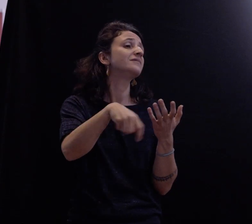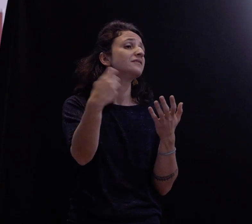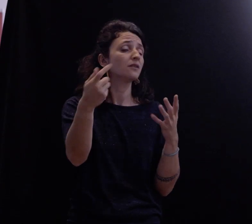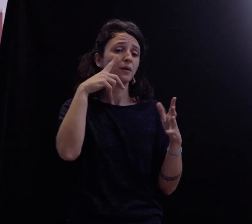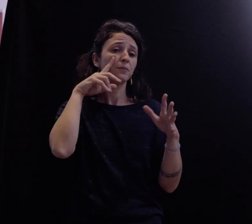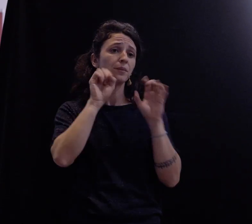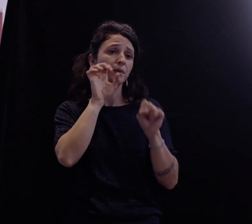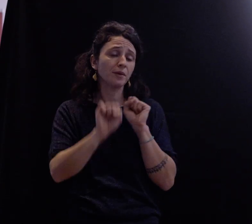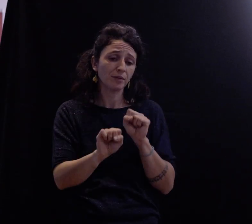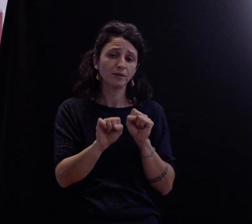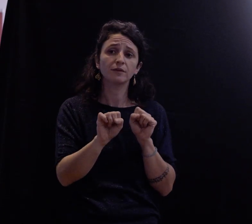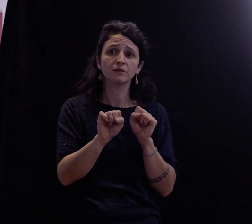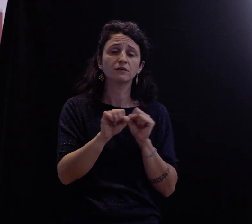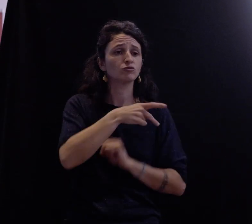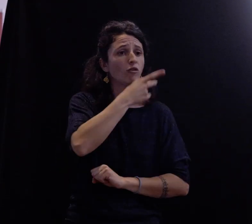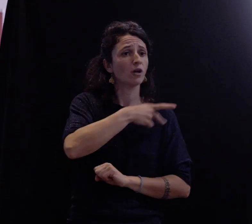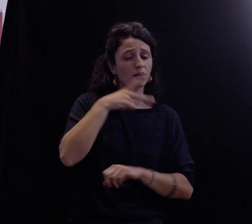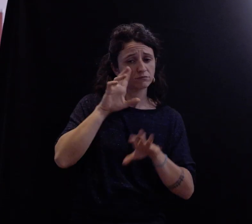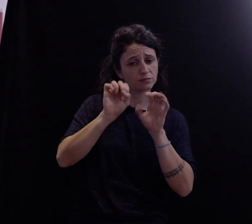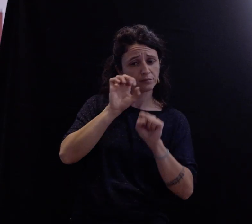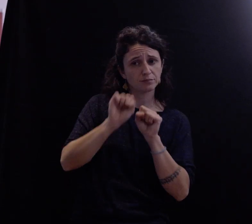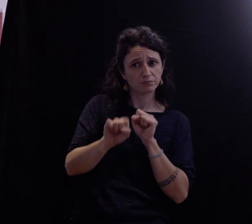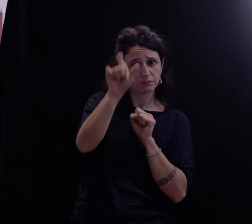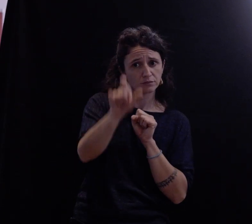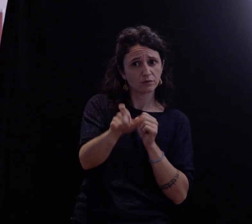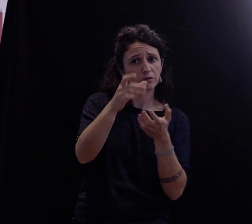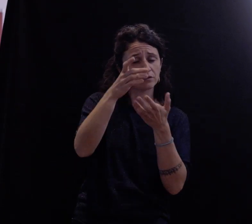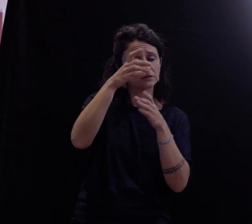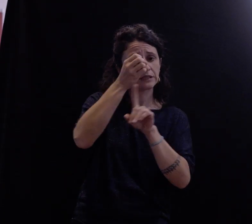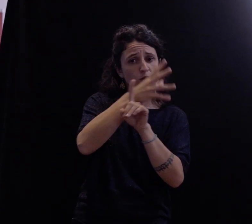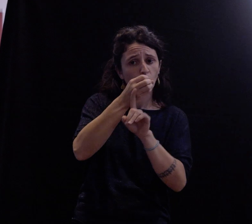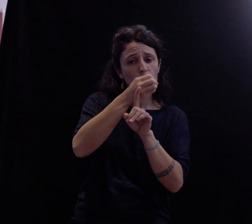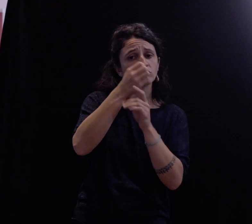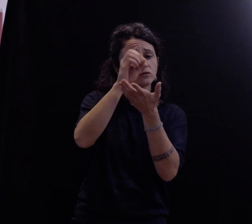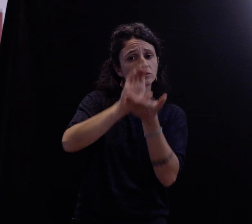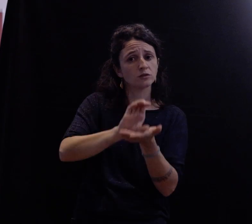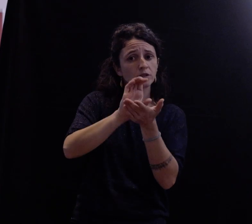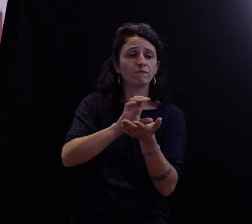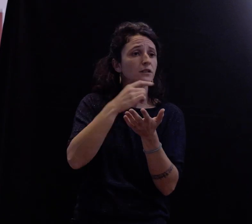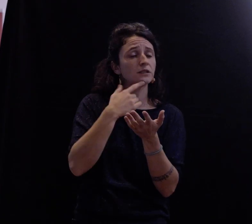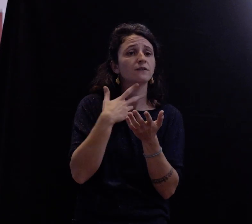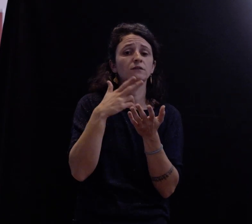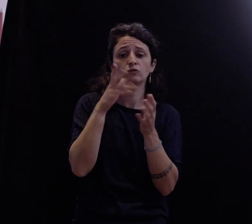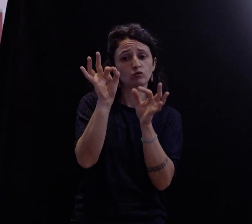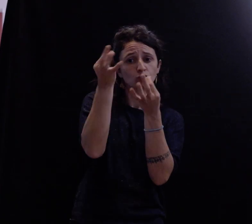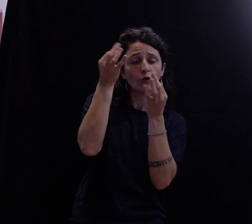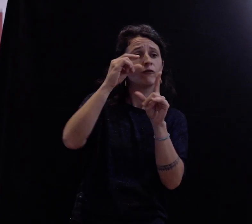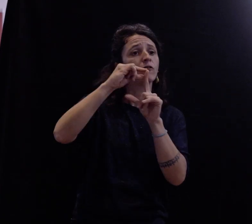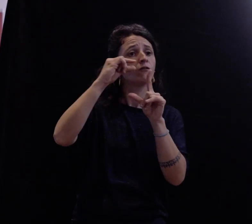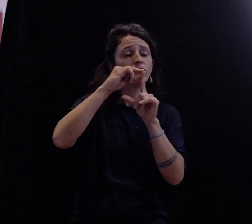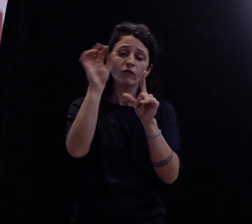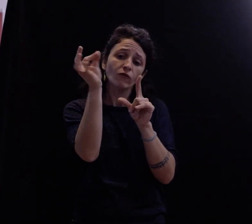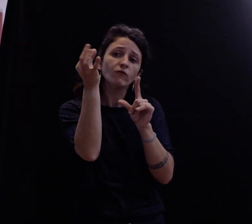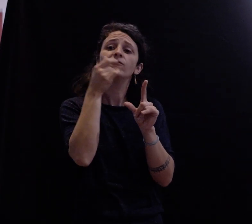plus on est sûr, plus le médecin est sûr que le patient a un syndrome Charge, et plus il y a de chances qu'on trouve une mutation. Là, vous voyez, ceux qui sont